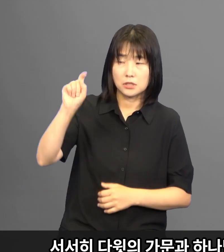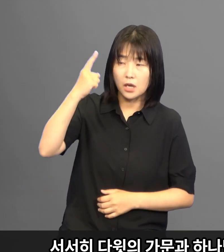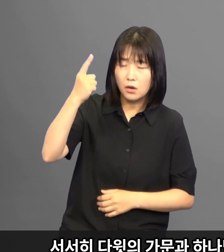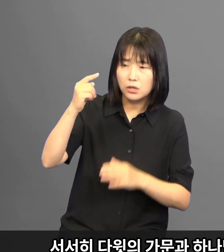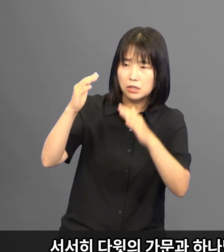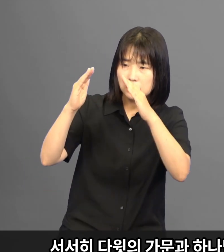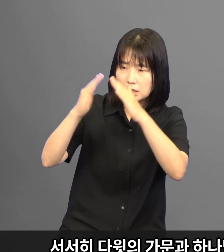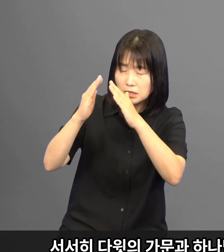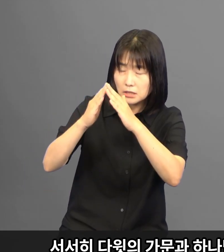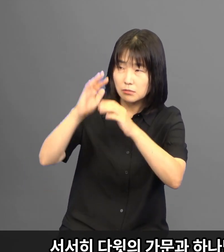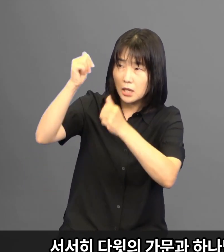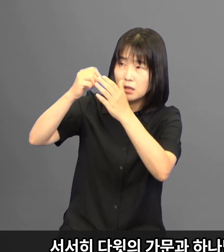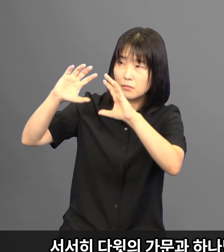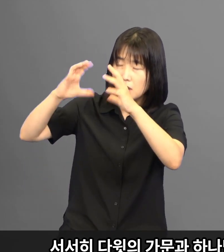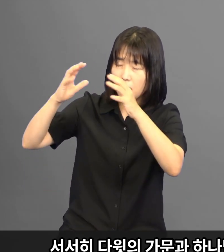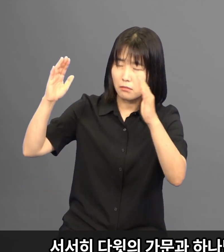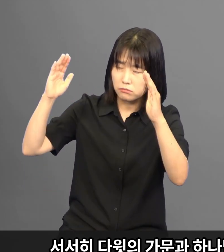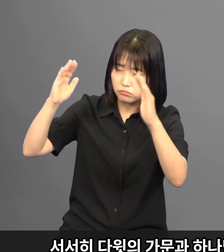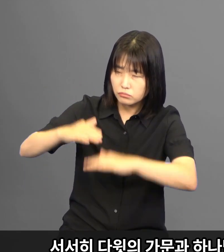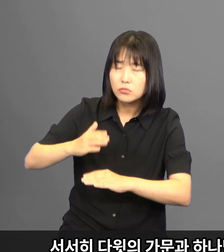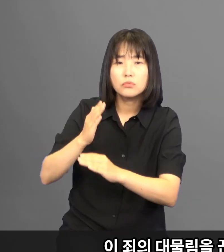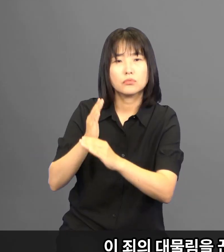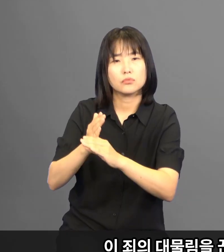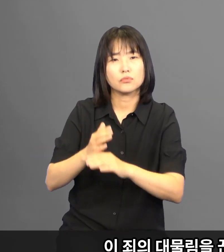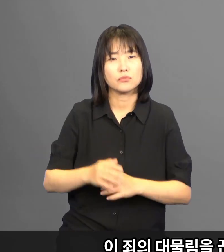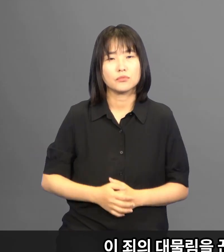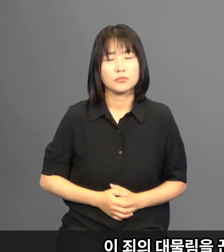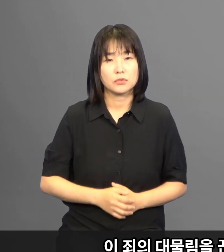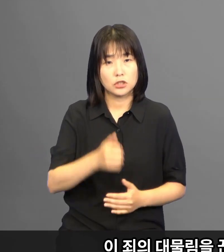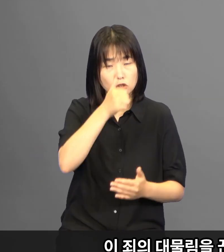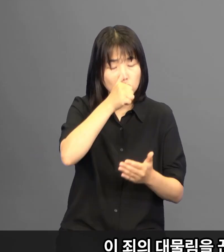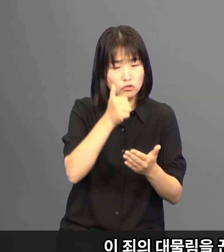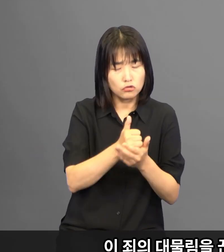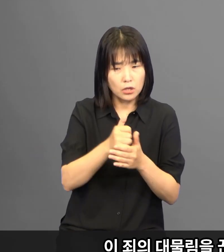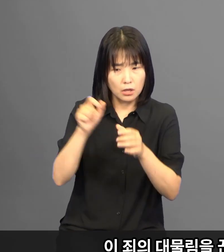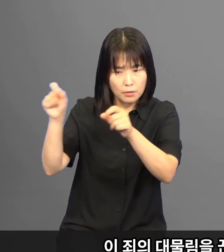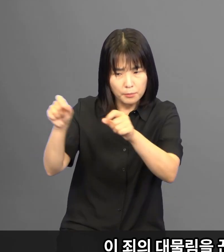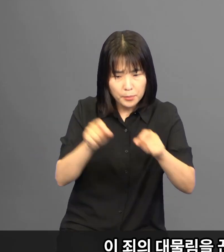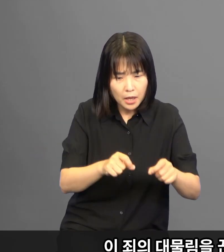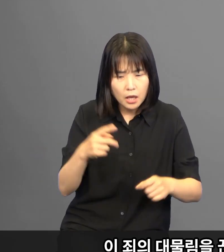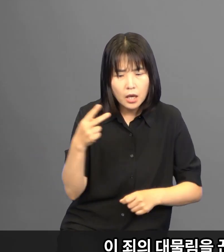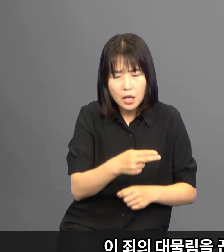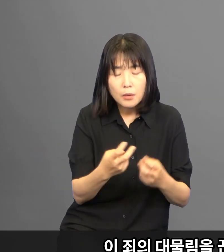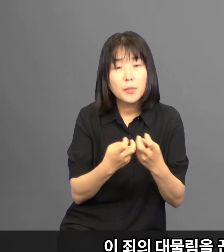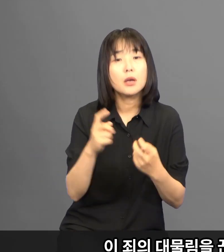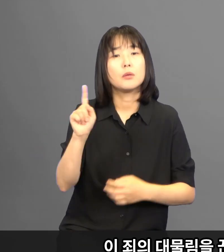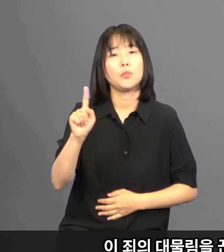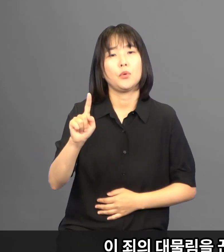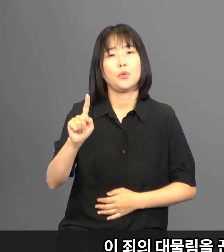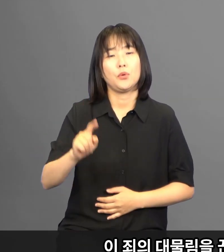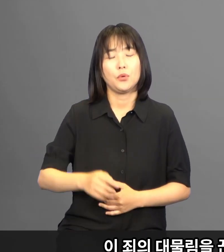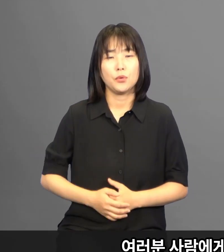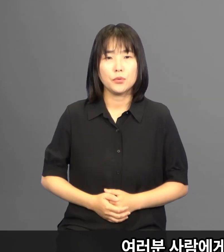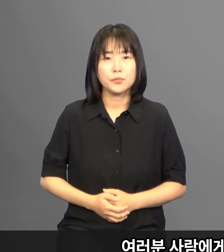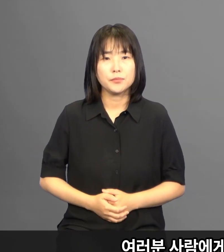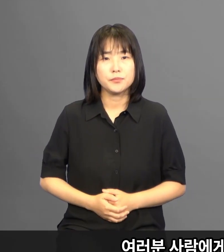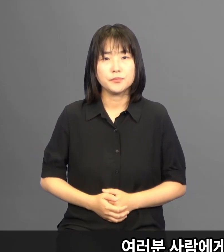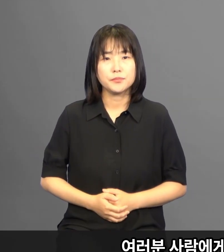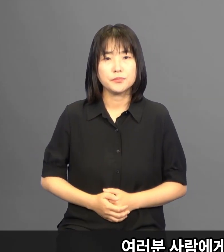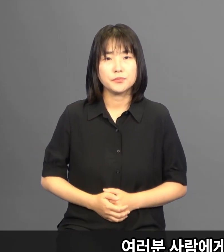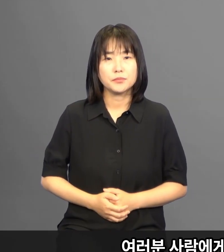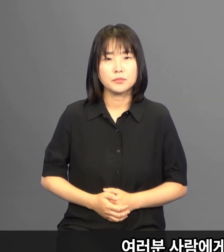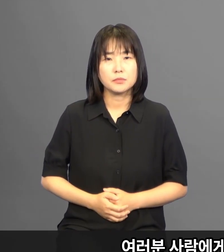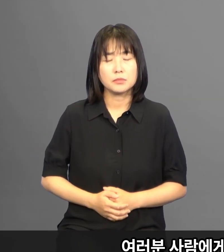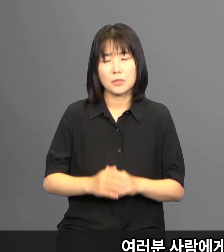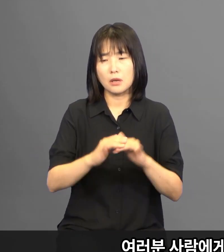나라를 무너뜨리고 있습니다. 자, 이 죄의 대물림을 끊을 수 있는 방법이 뭐죠? 여러분,